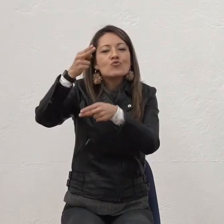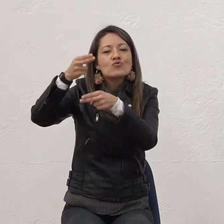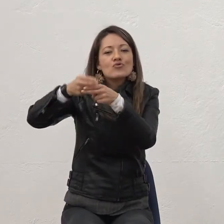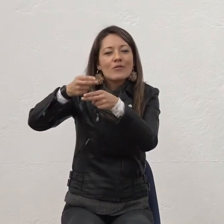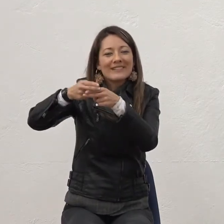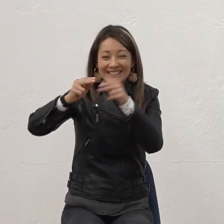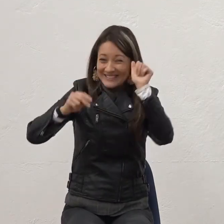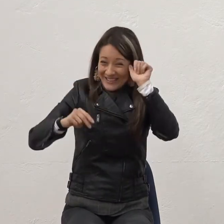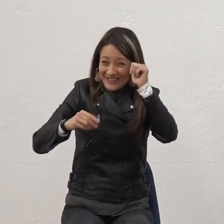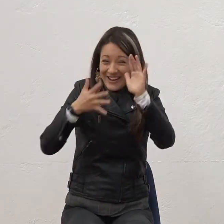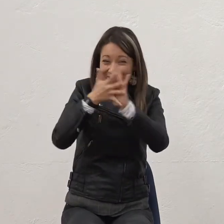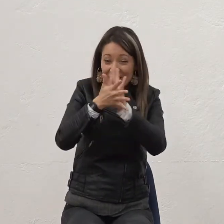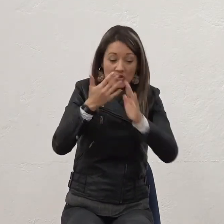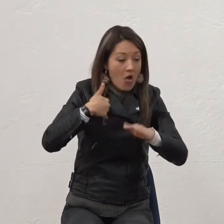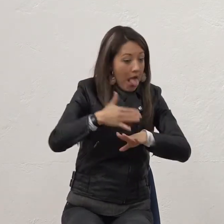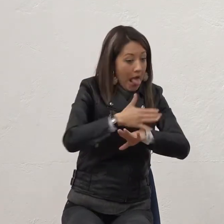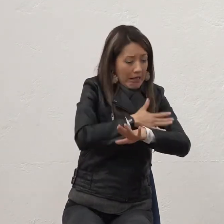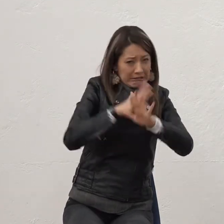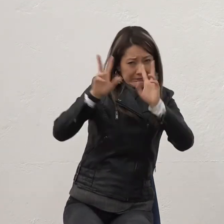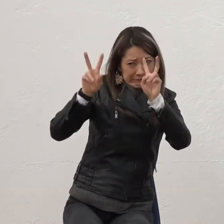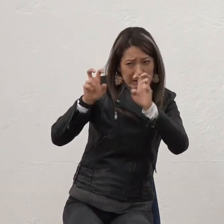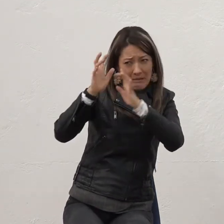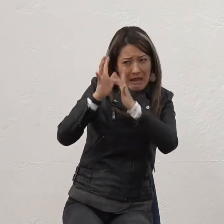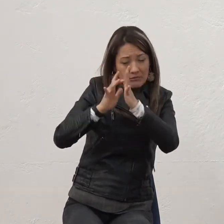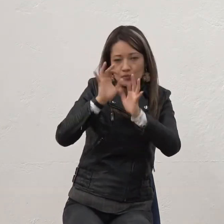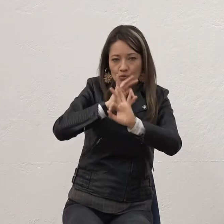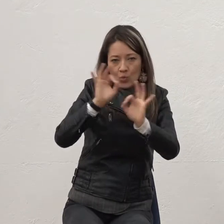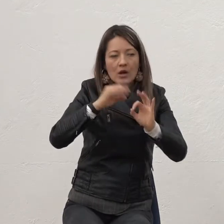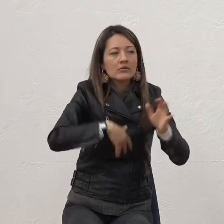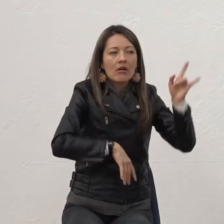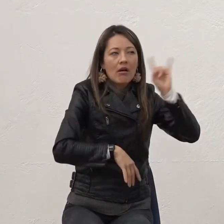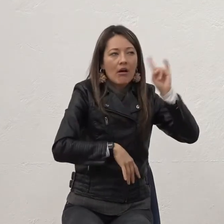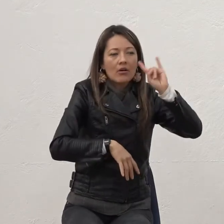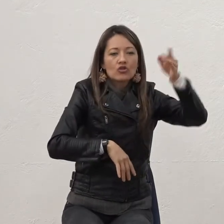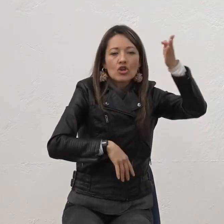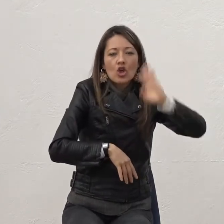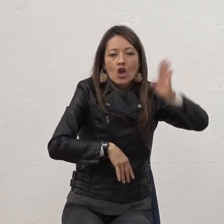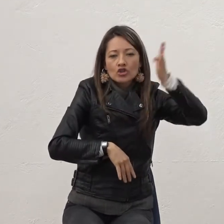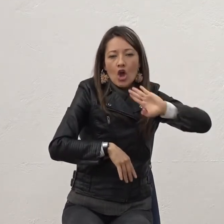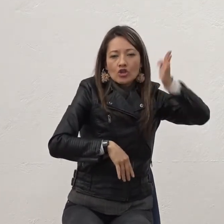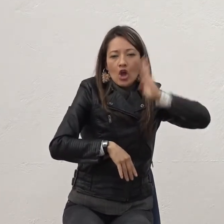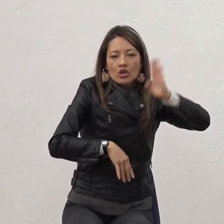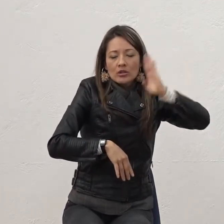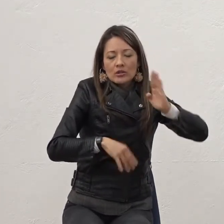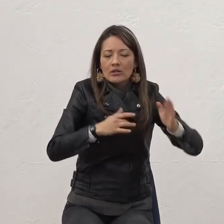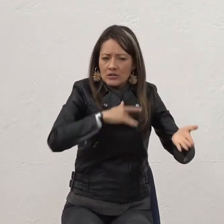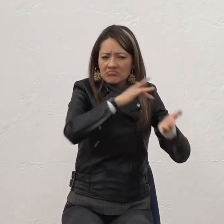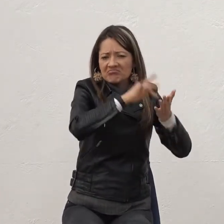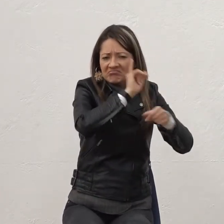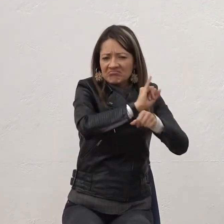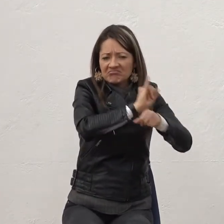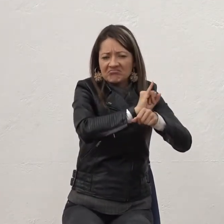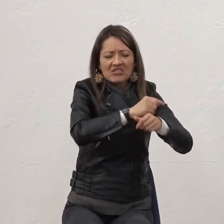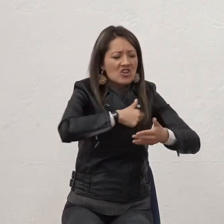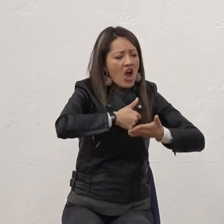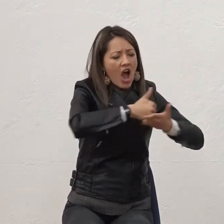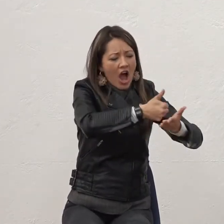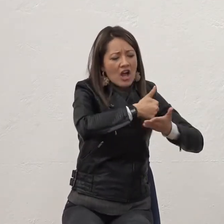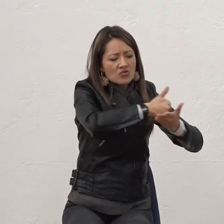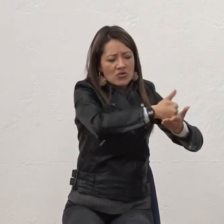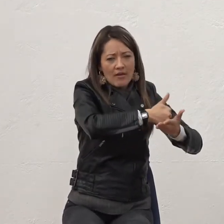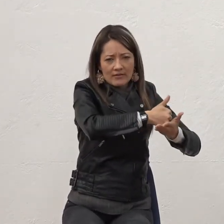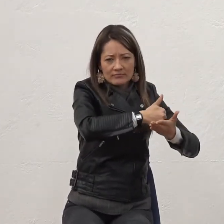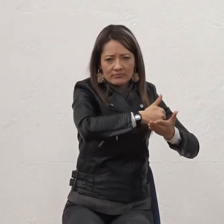yo nunca había escuchado de Jesús? Yo escuchaba de Dios y yo iba a la iglesia y yo